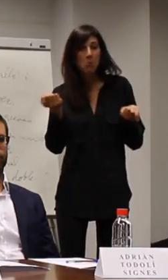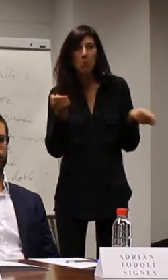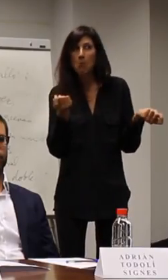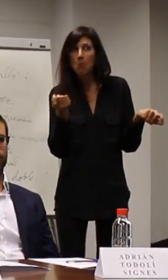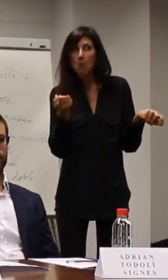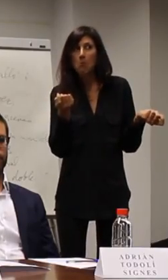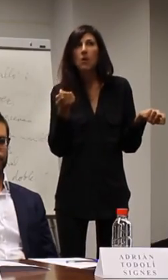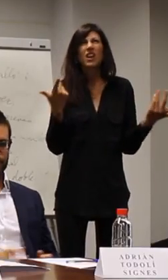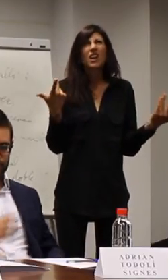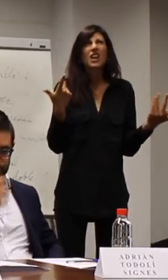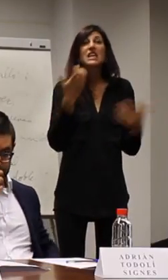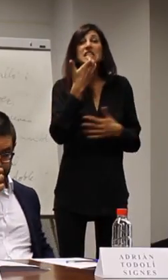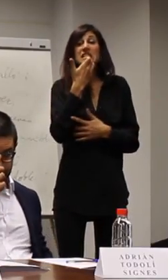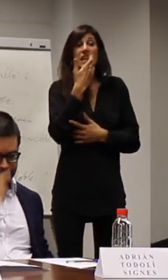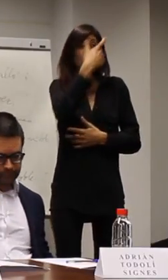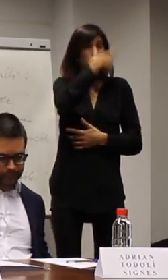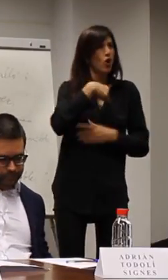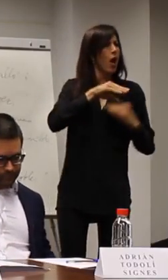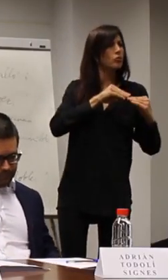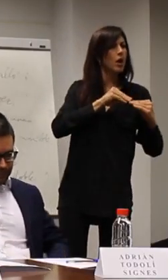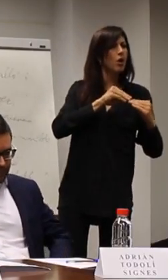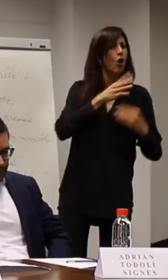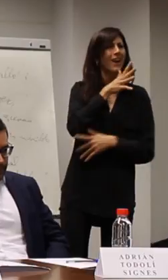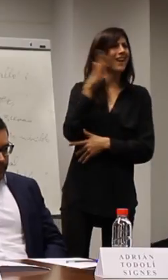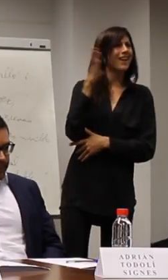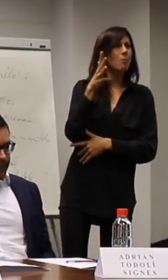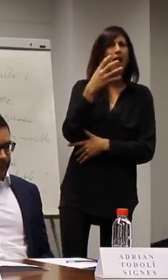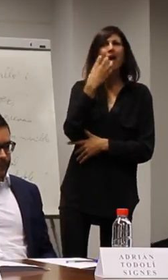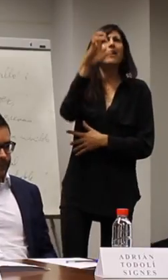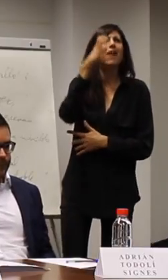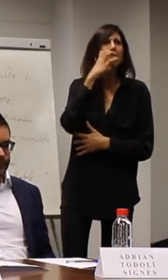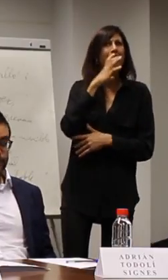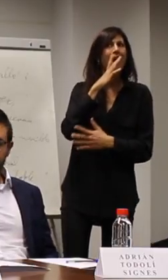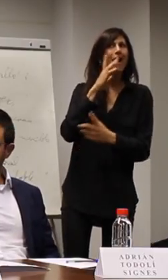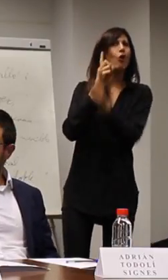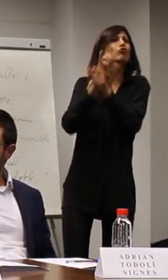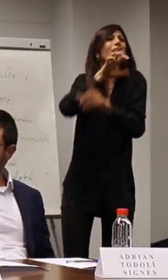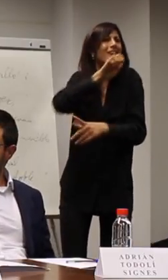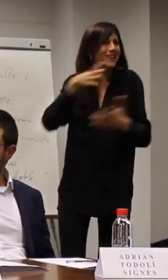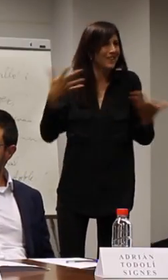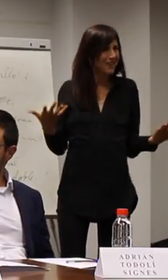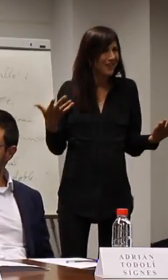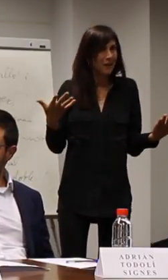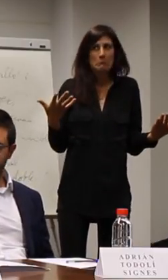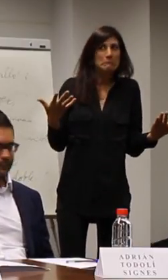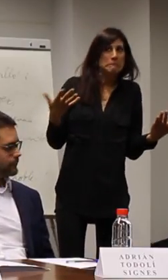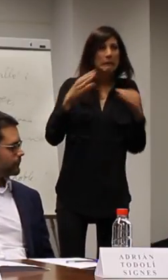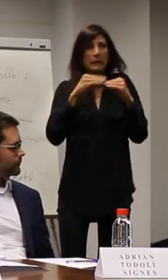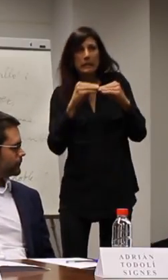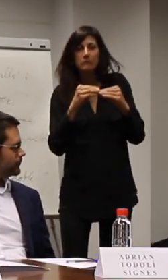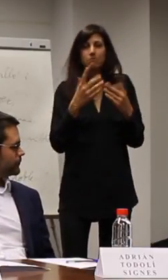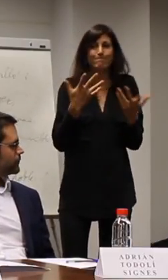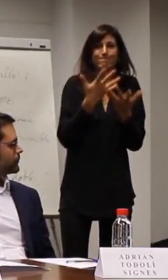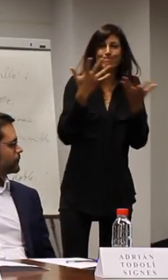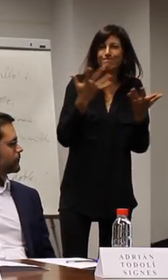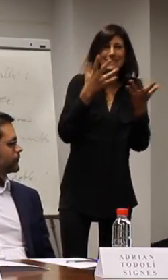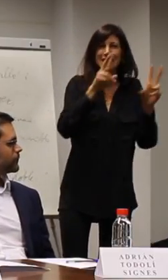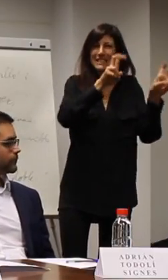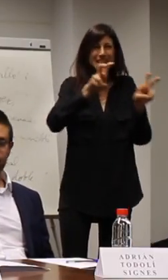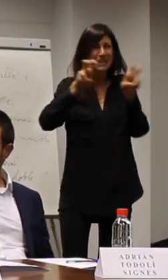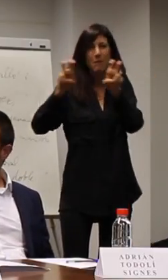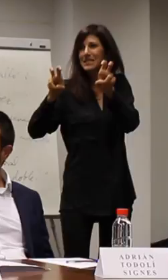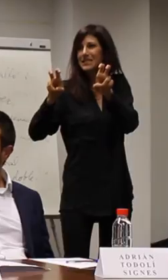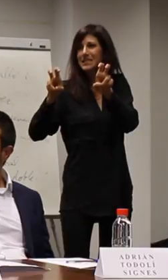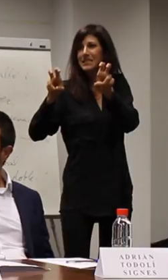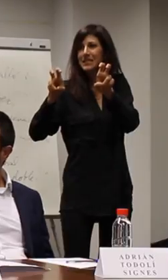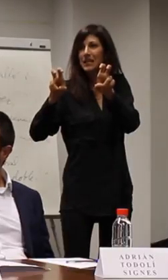de verdad, ¿contra quién reclama? ¿Contra el cliente, no? Porque tendrá que reclamar contra la plataforma. Es decir, hay toda una serie de aspectos que creo que. Juan, que